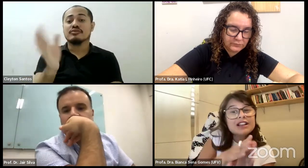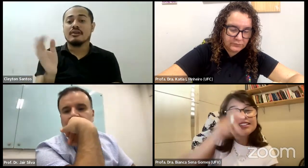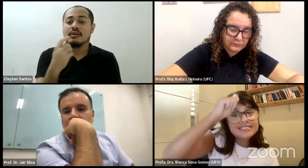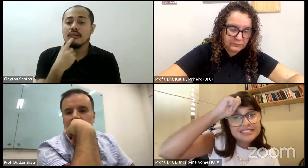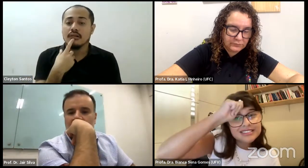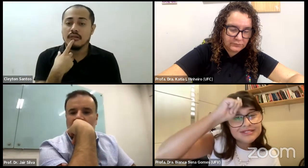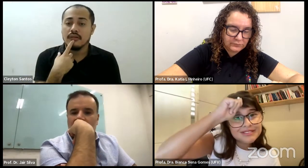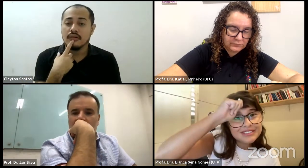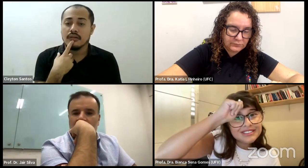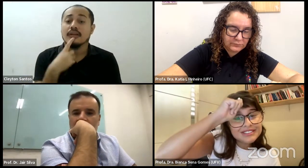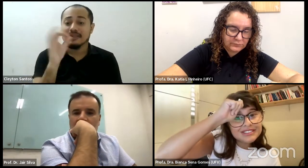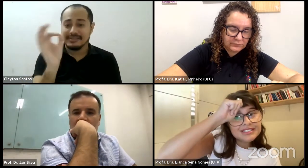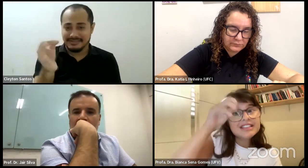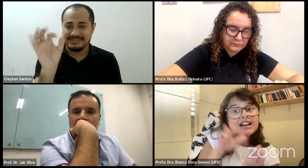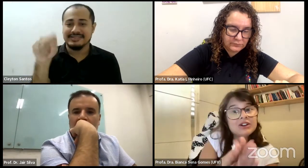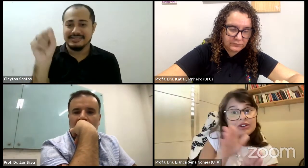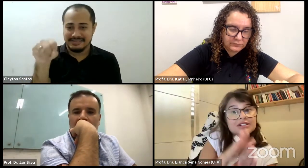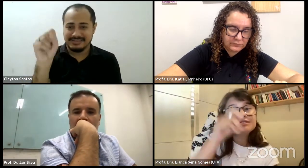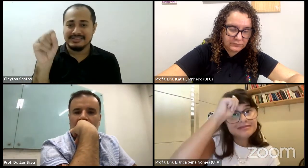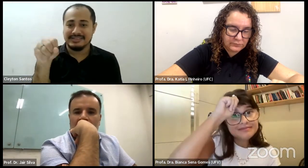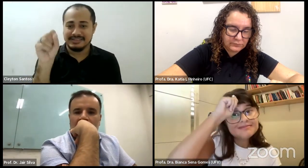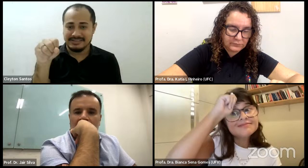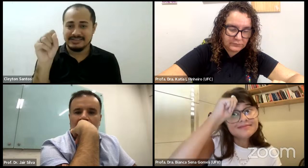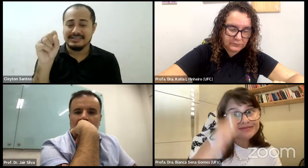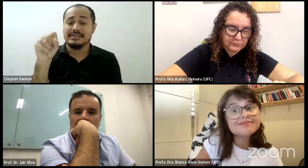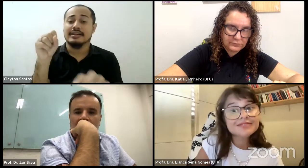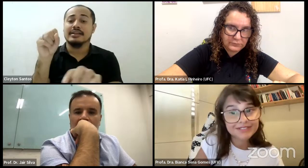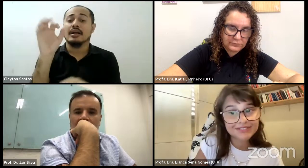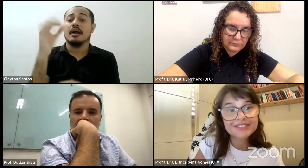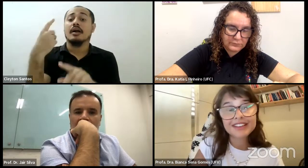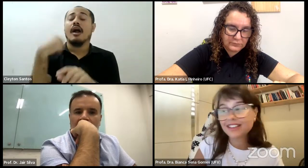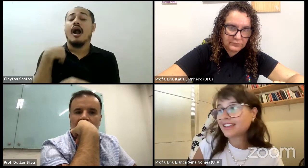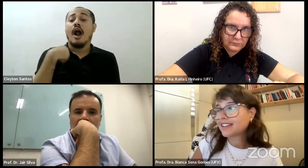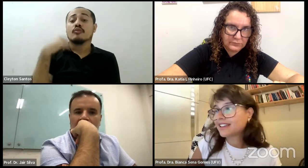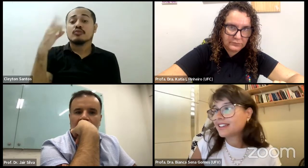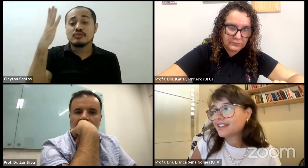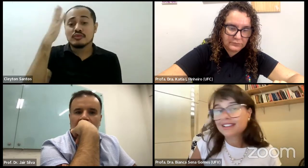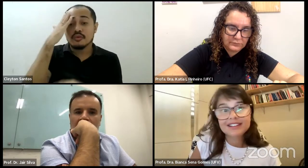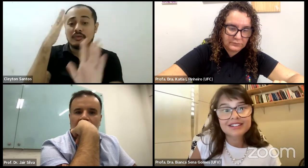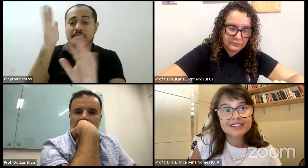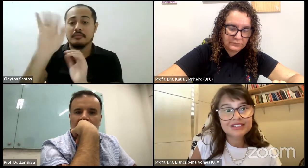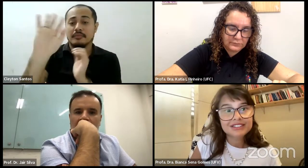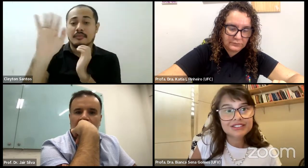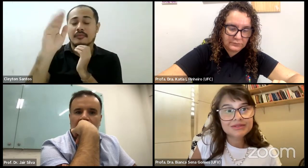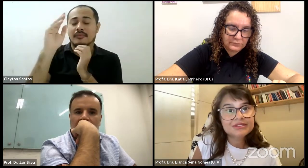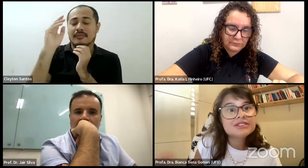artigo recente, 2022. Eu vou mandar para ti, tá? Ela é orientada pelo professor.